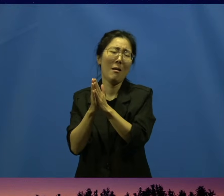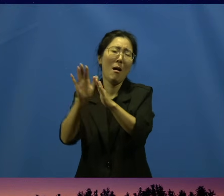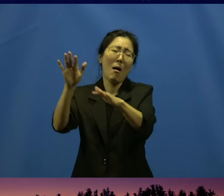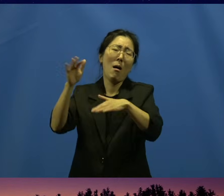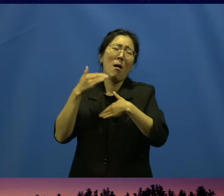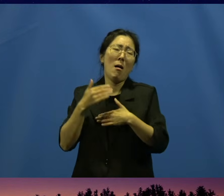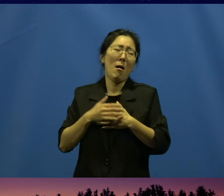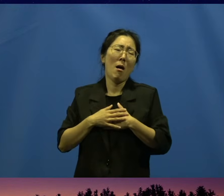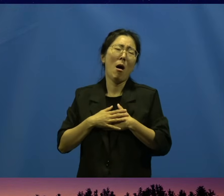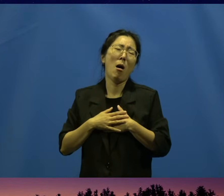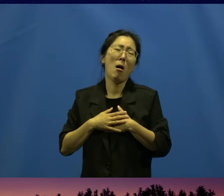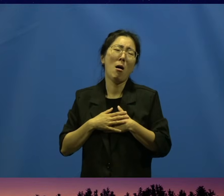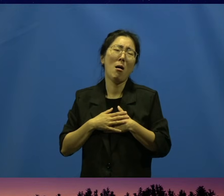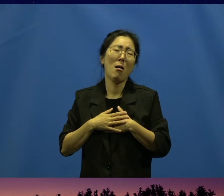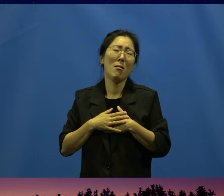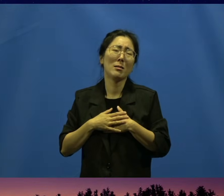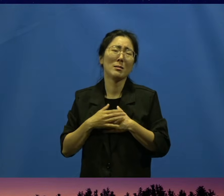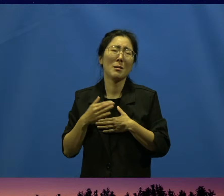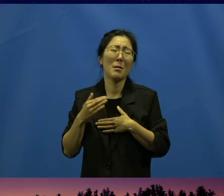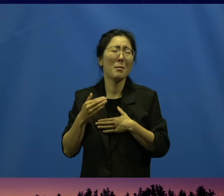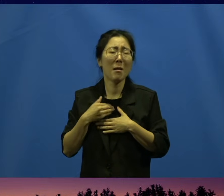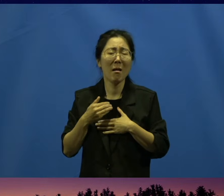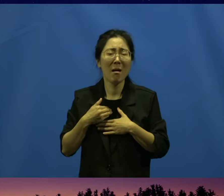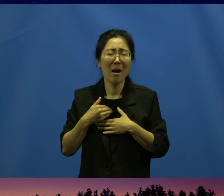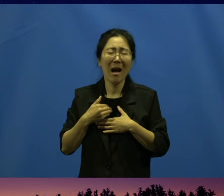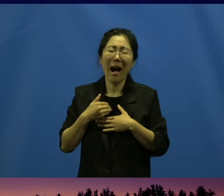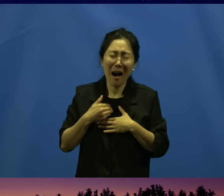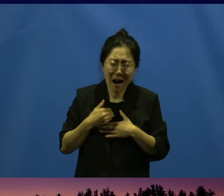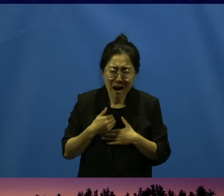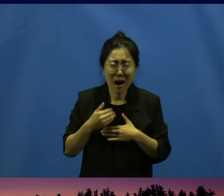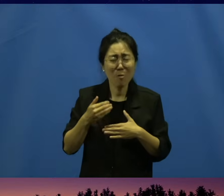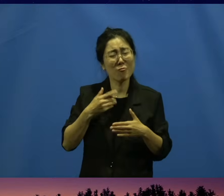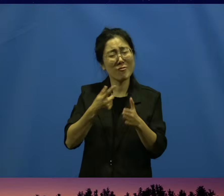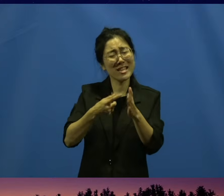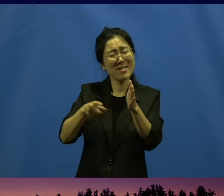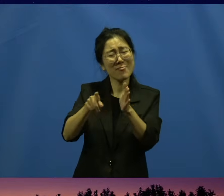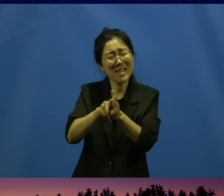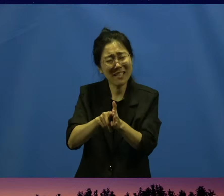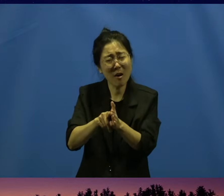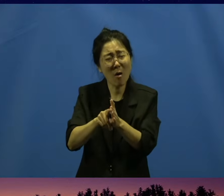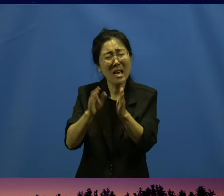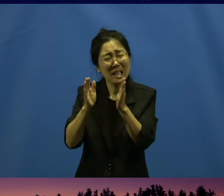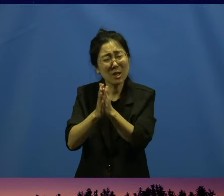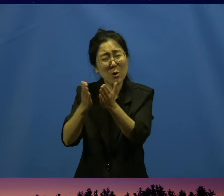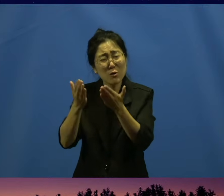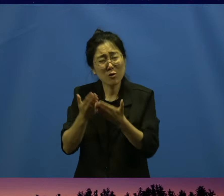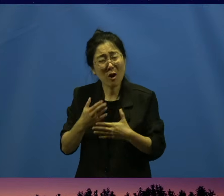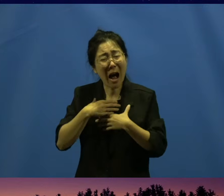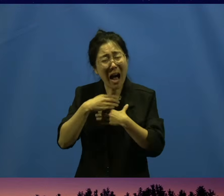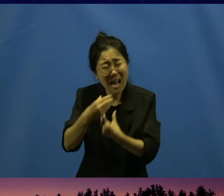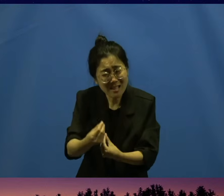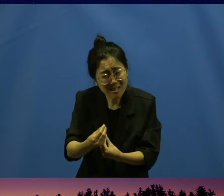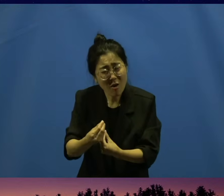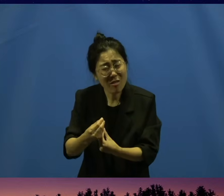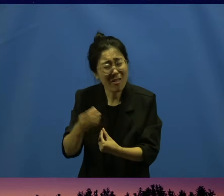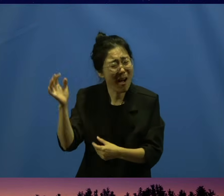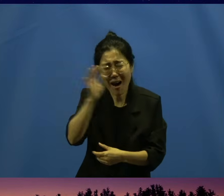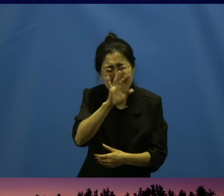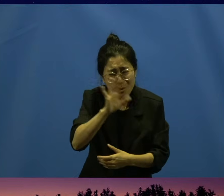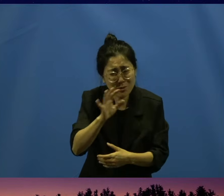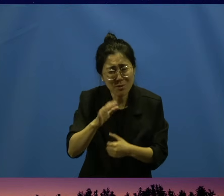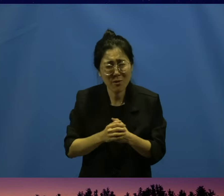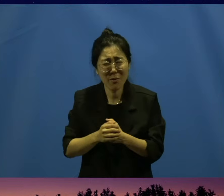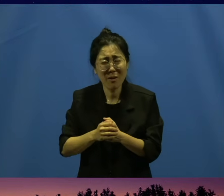기도는 능력이 아니었습니다. 안전도 아니었습니다. 여러분, 하나됨, 연합이었습니다. 여러분, 하나님의